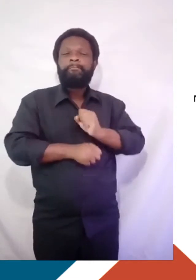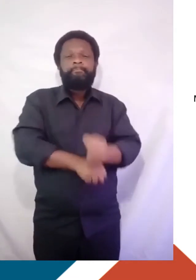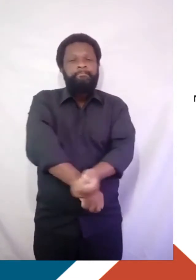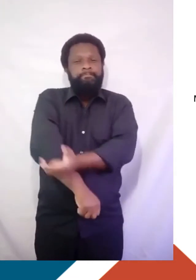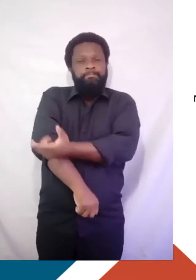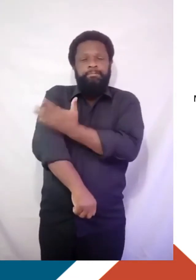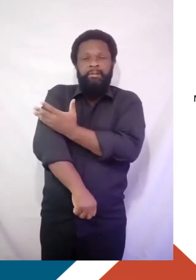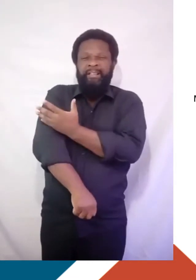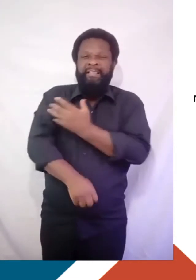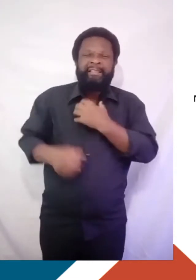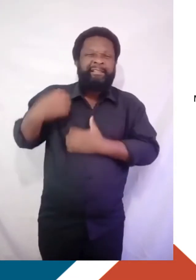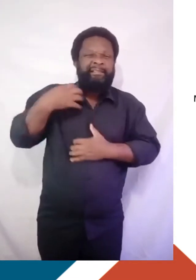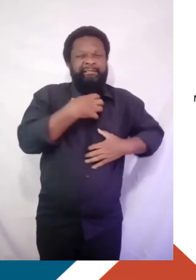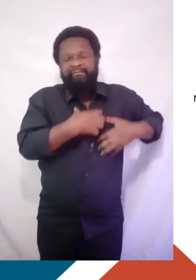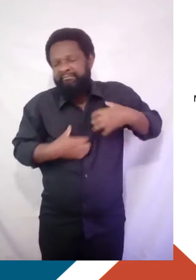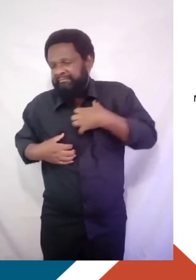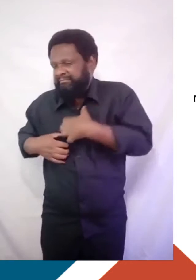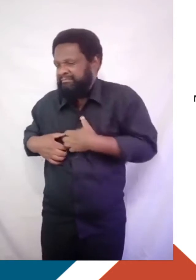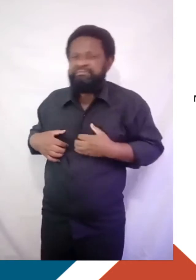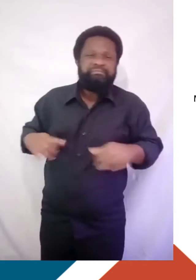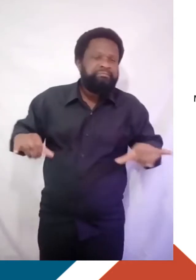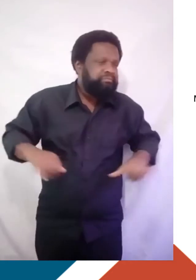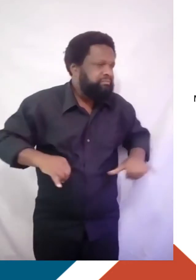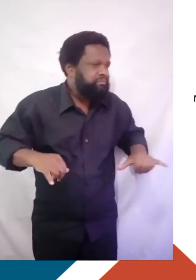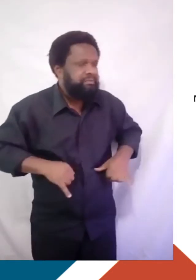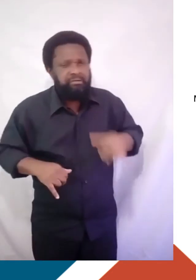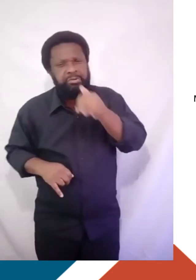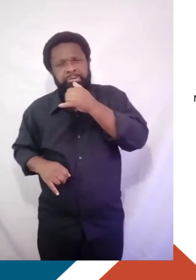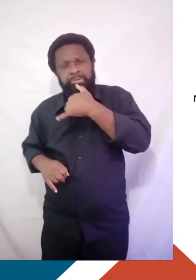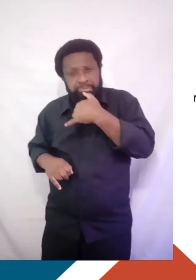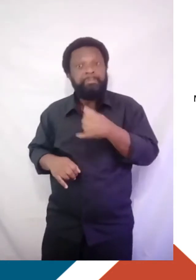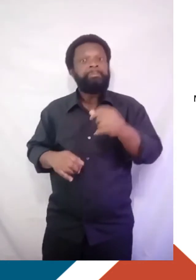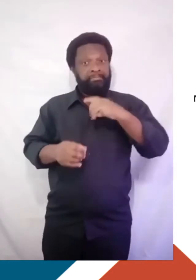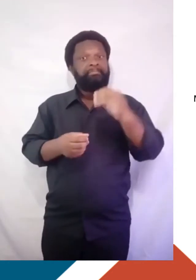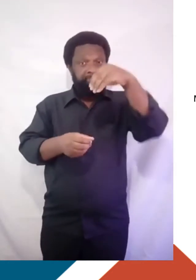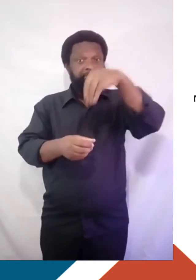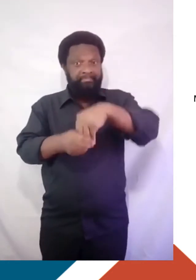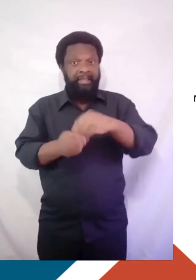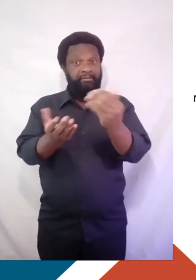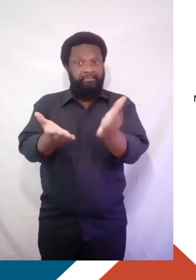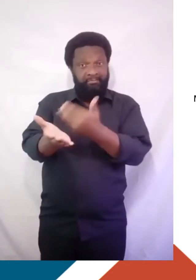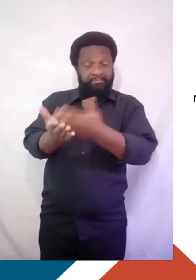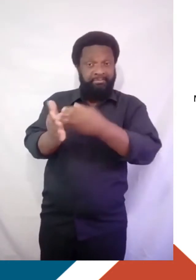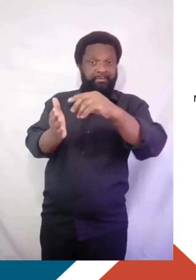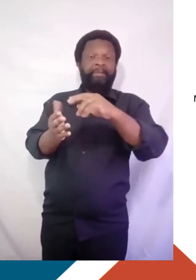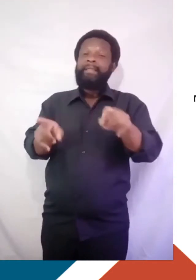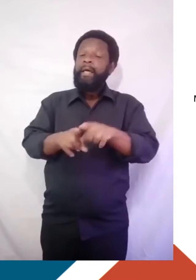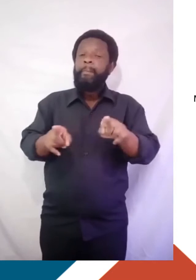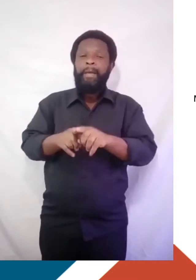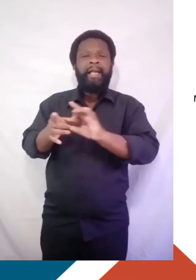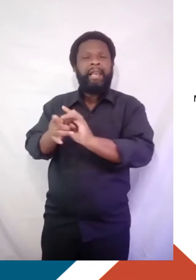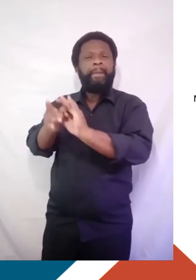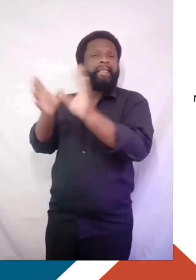humanas. A angústia, a melancolia e o sofrimento estão muito presentes nessa produção literária. Por fim, a liberdade